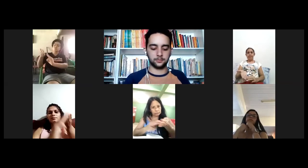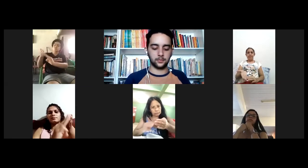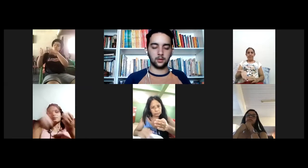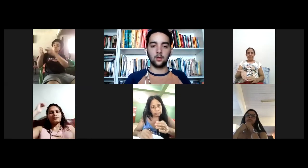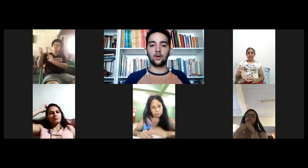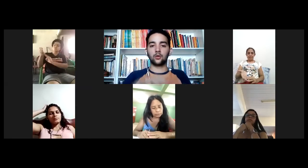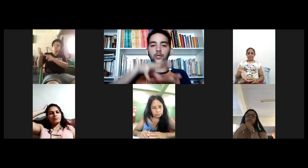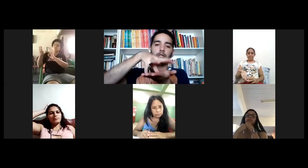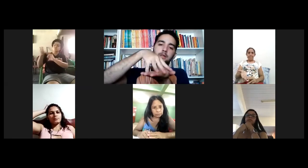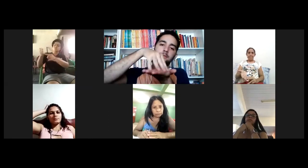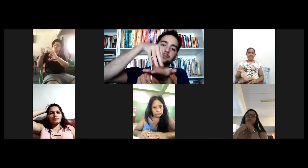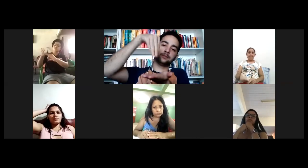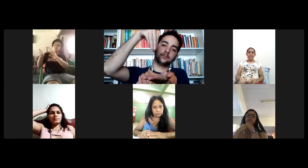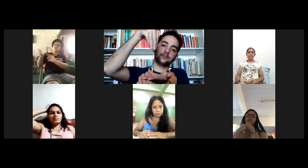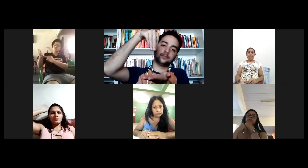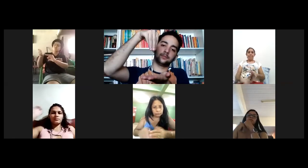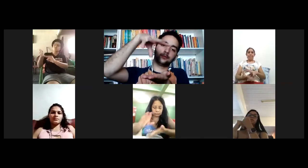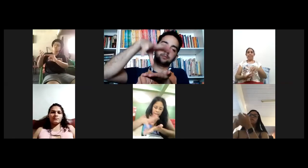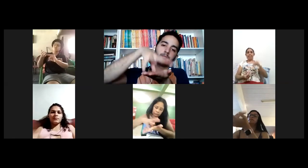Pastel. Coxinha.